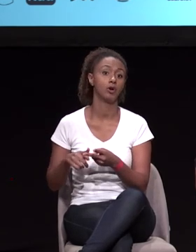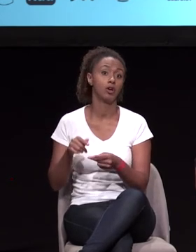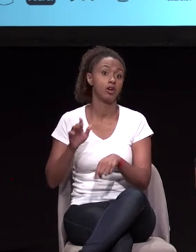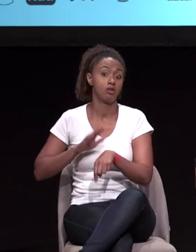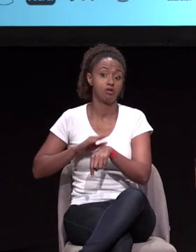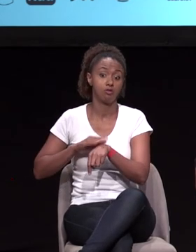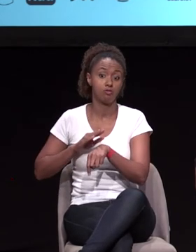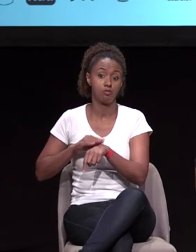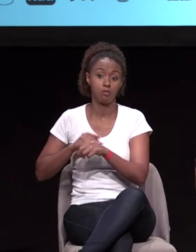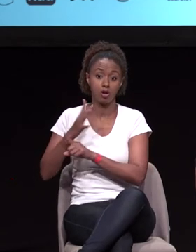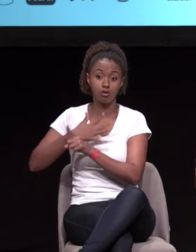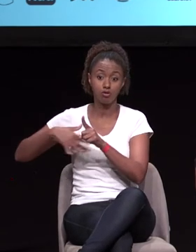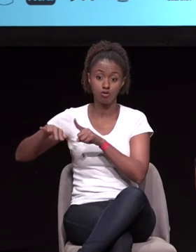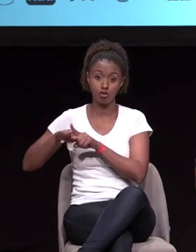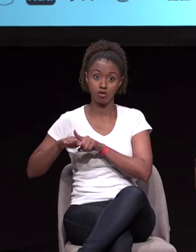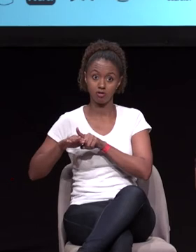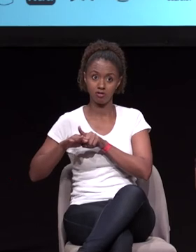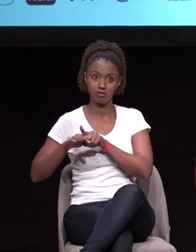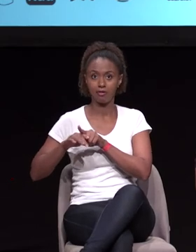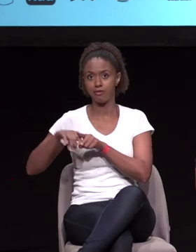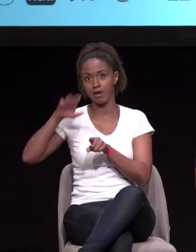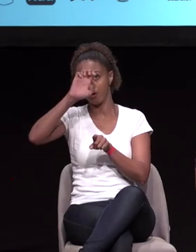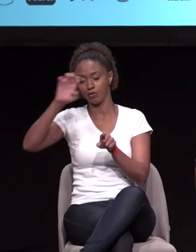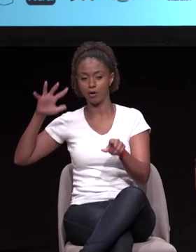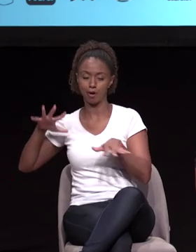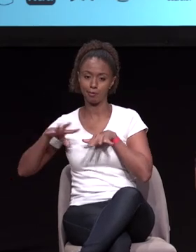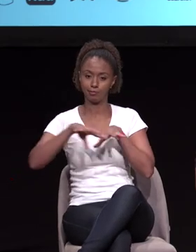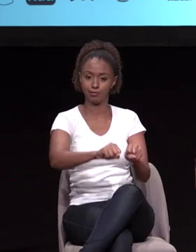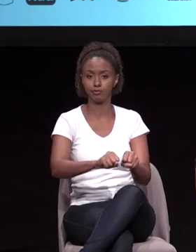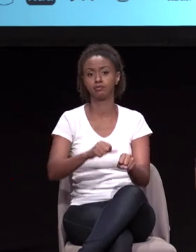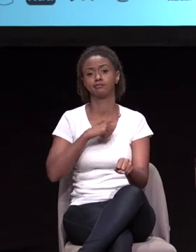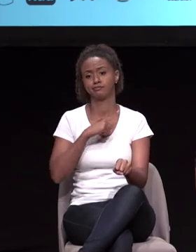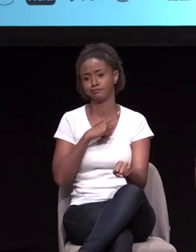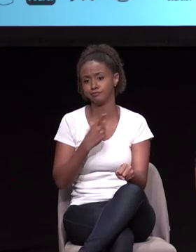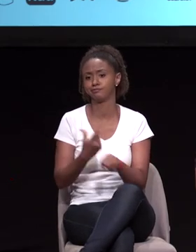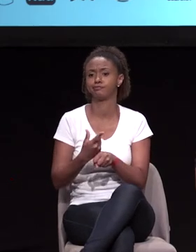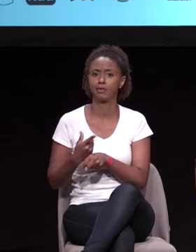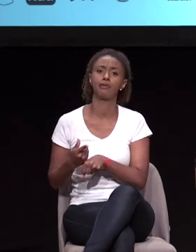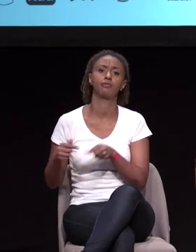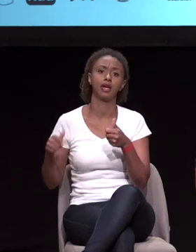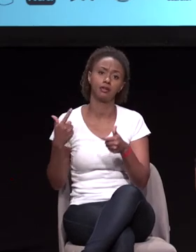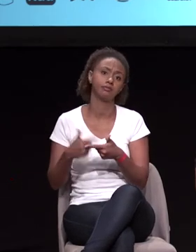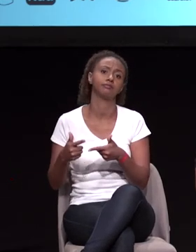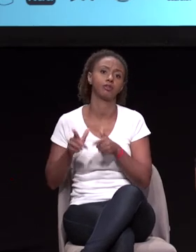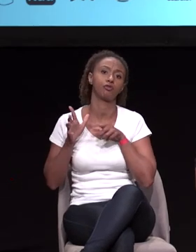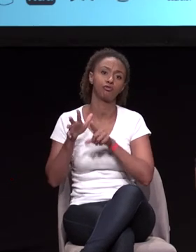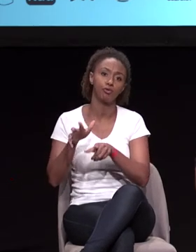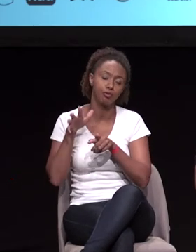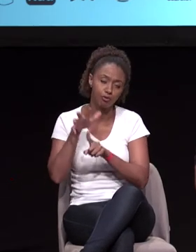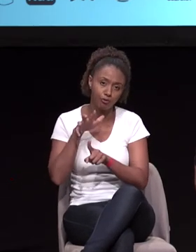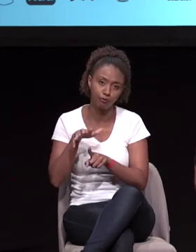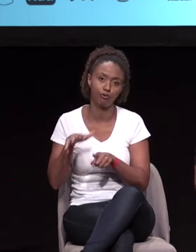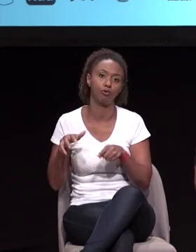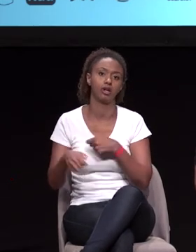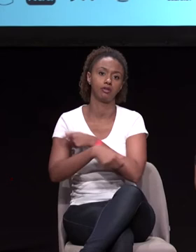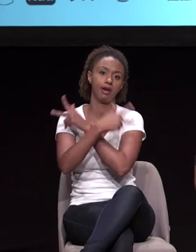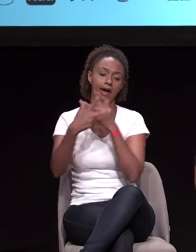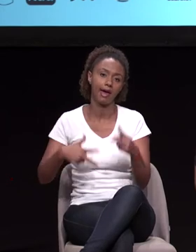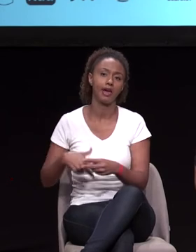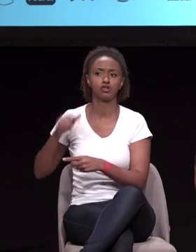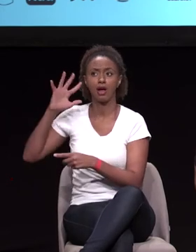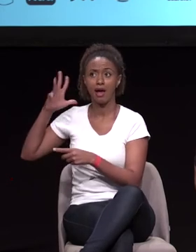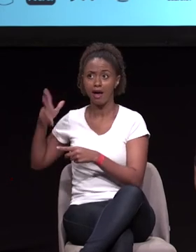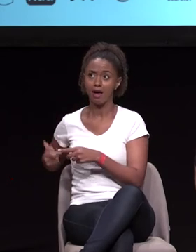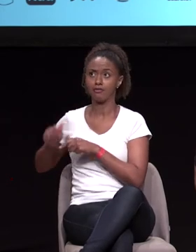essas devoluções na verdade são grupos étnicos né nós temos irmandades pra mim africanos nascidos na áfrica ficando os nascidos no reino